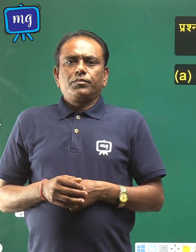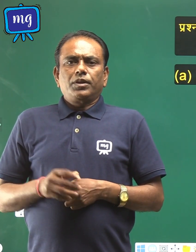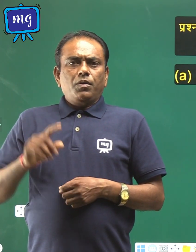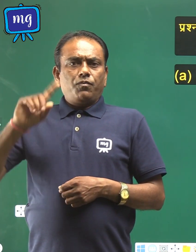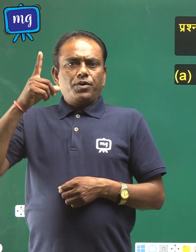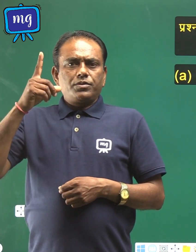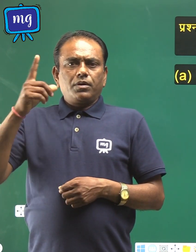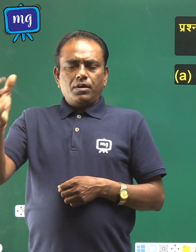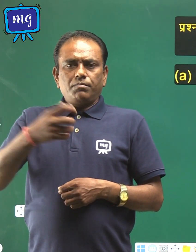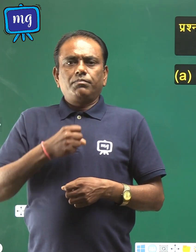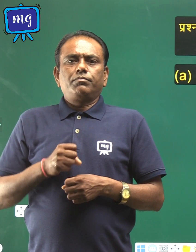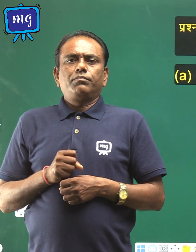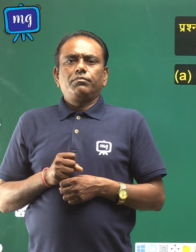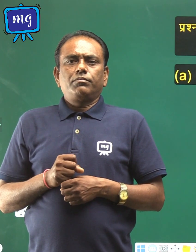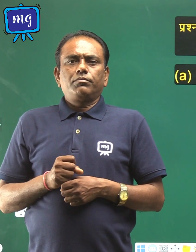सबसे पहले हम